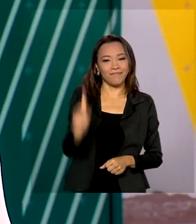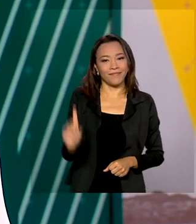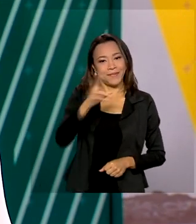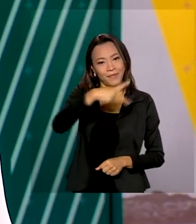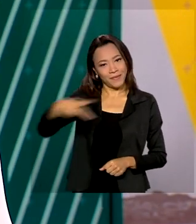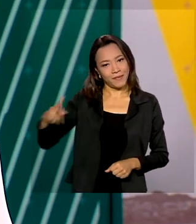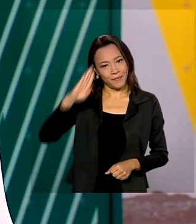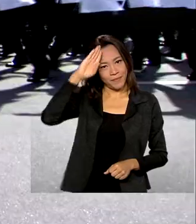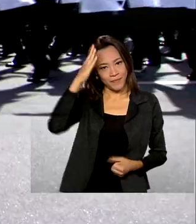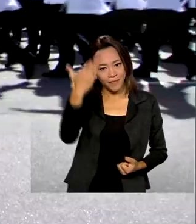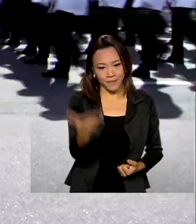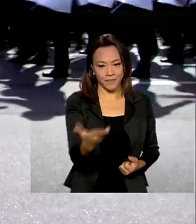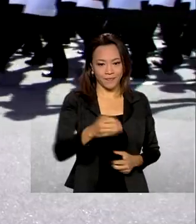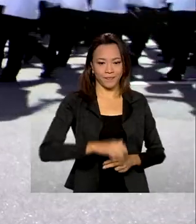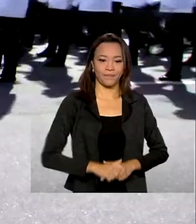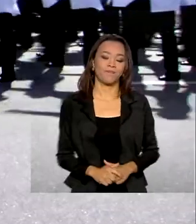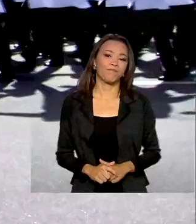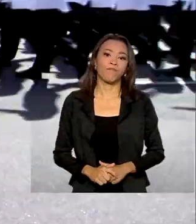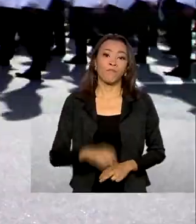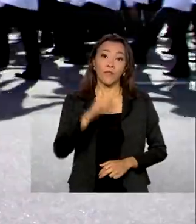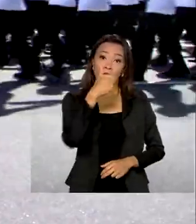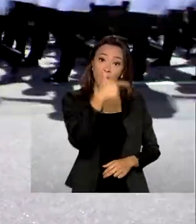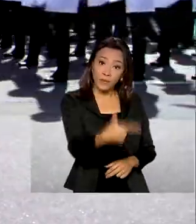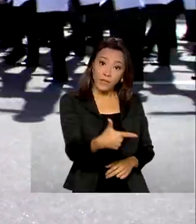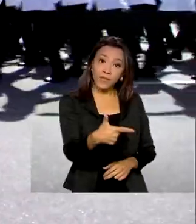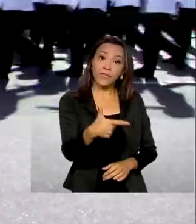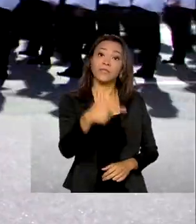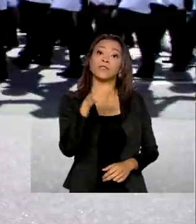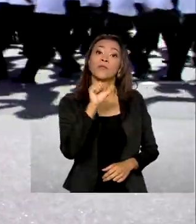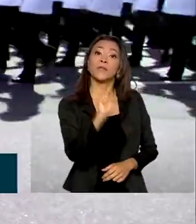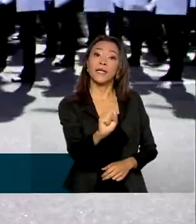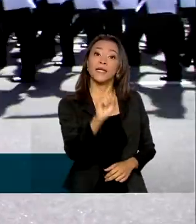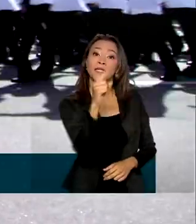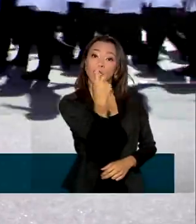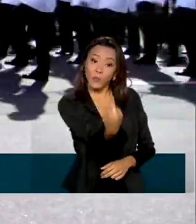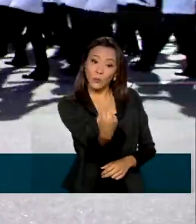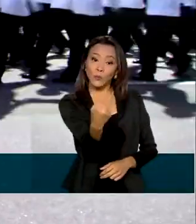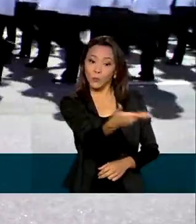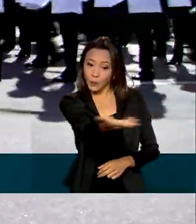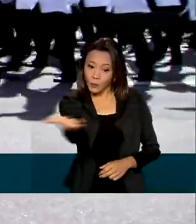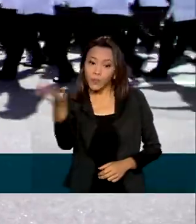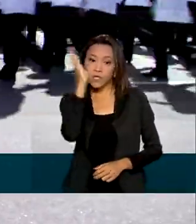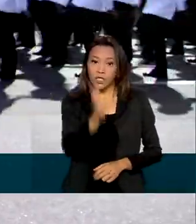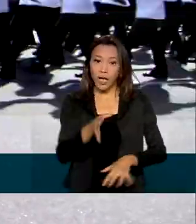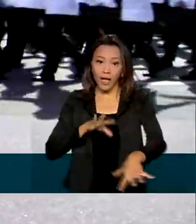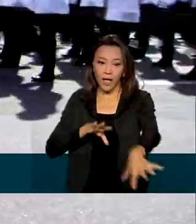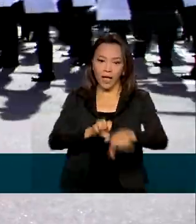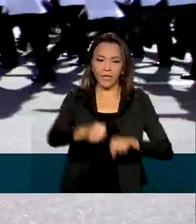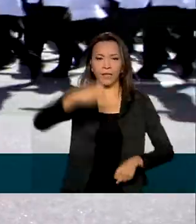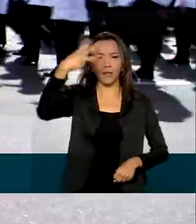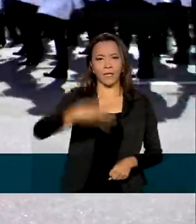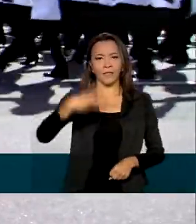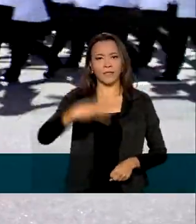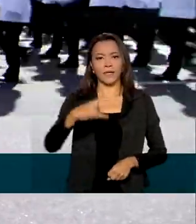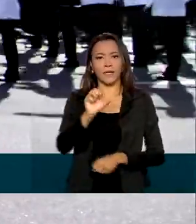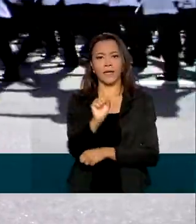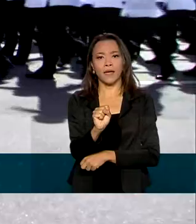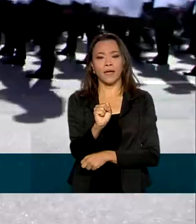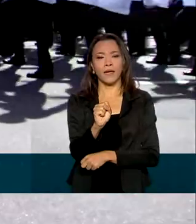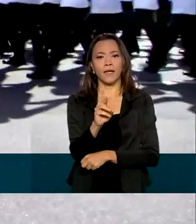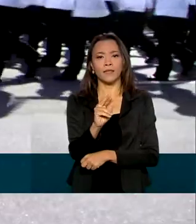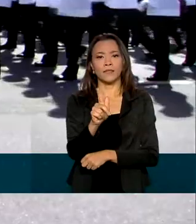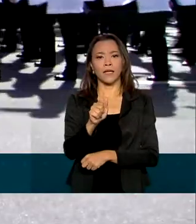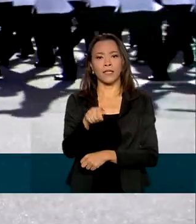presidente Jair bolsonaro 281 militares se graduaram a terceiros Sargentos na escola de